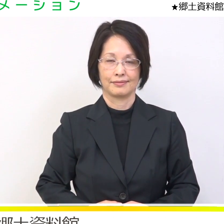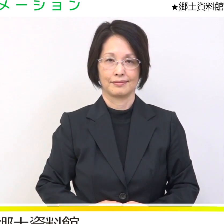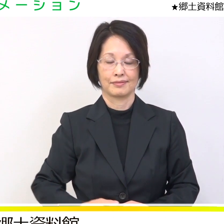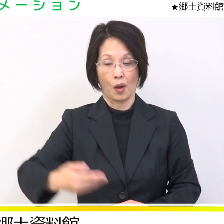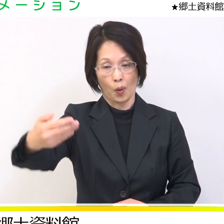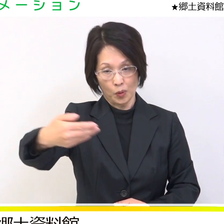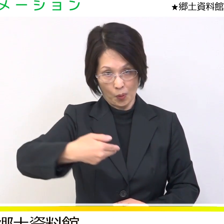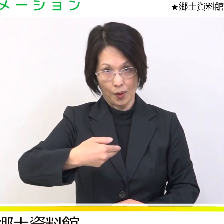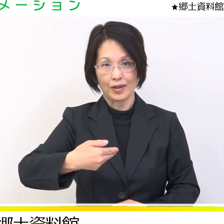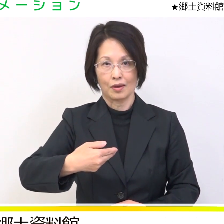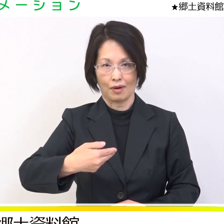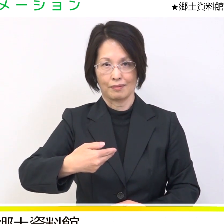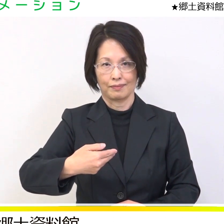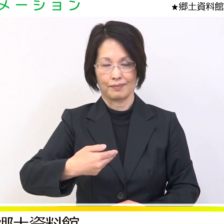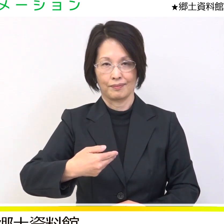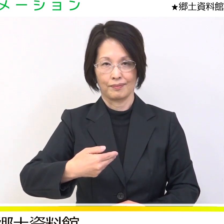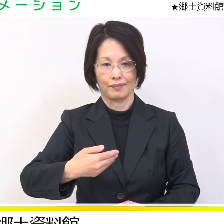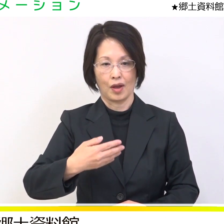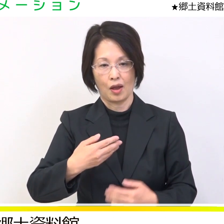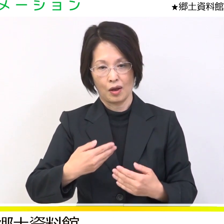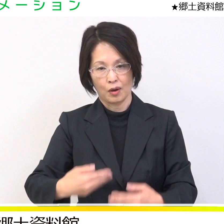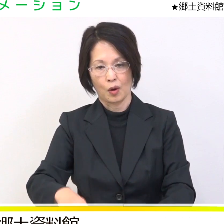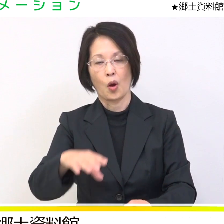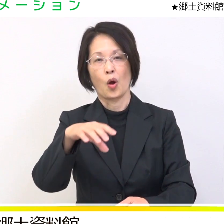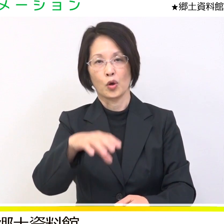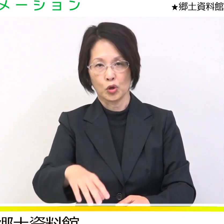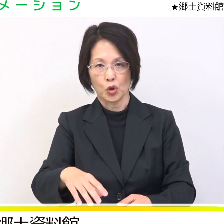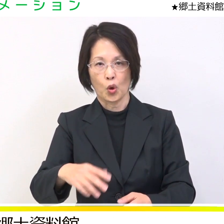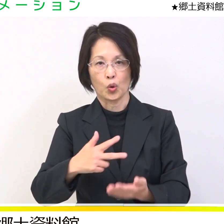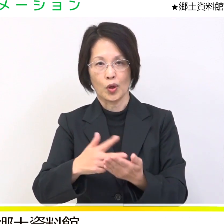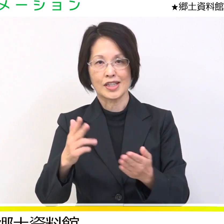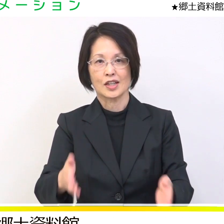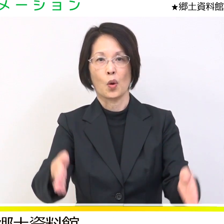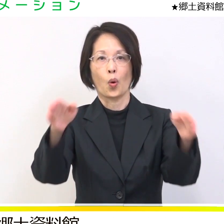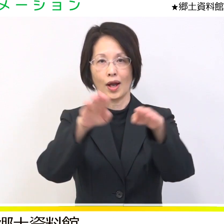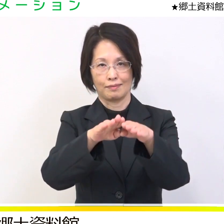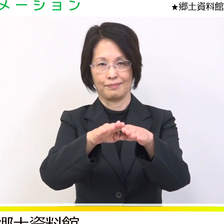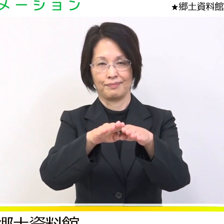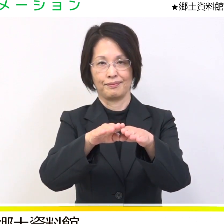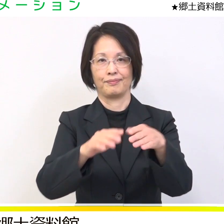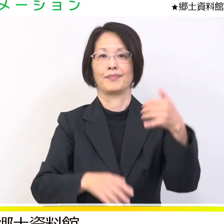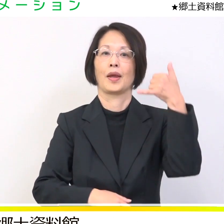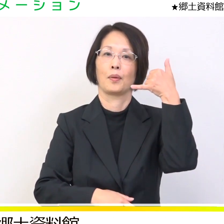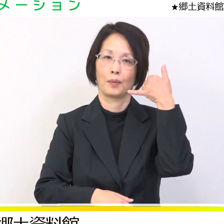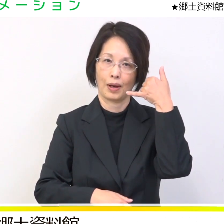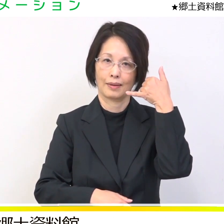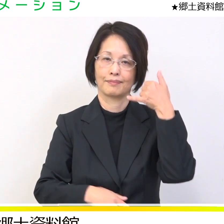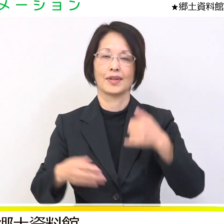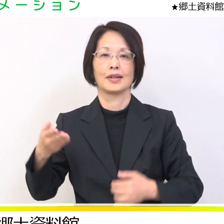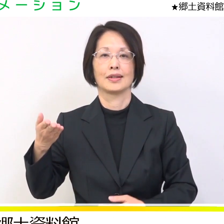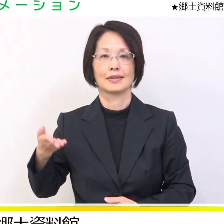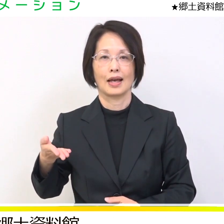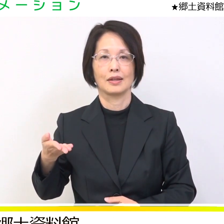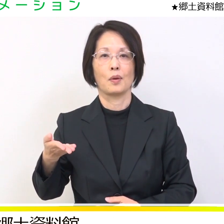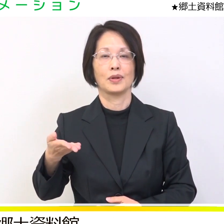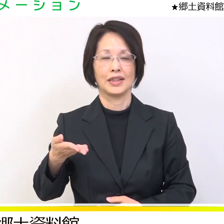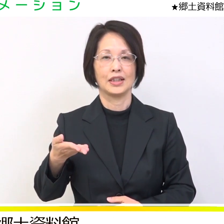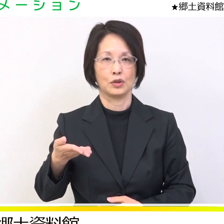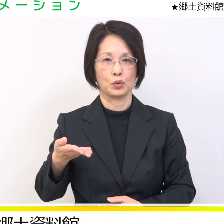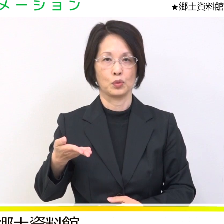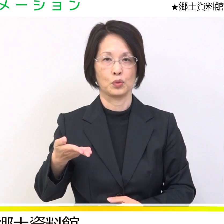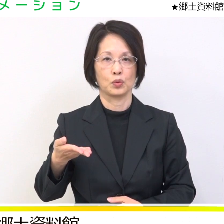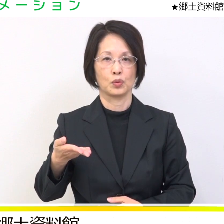お問い合わせは郷土資料館電話3429